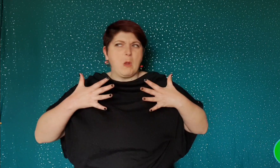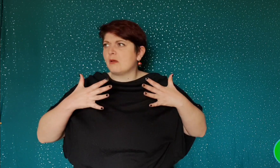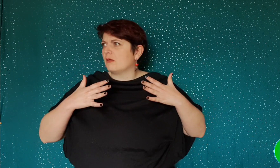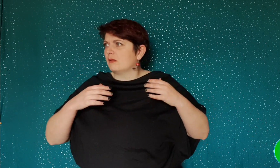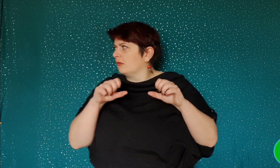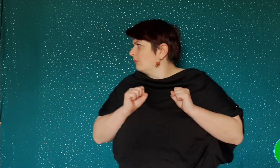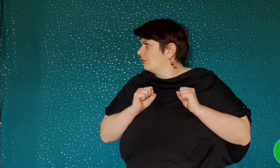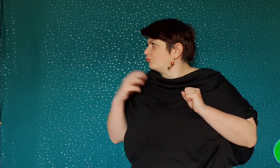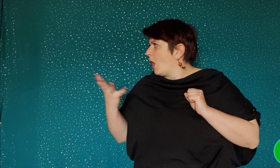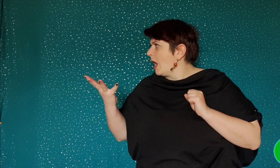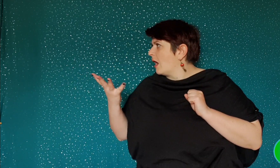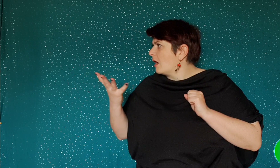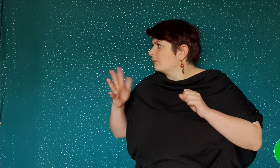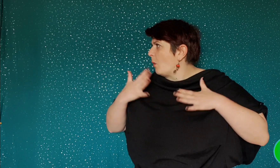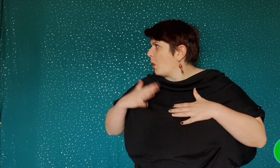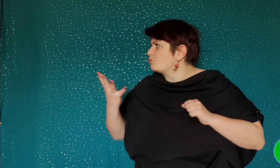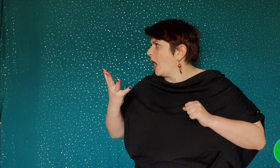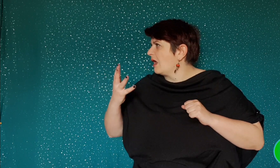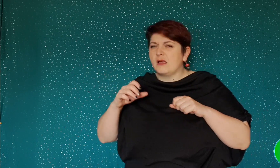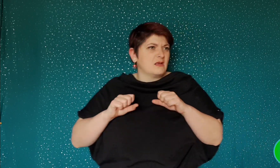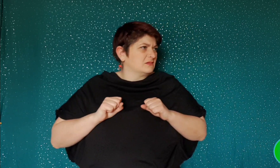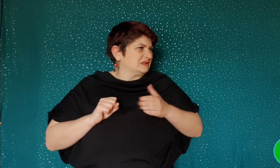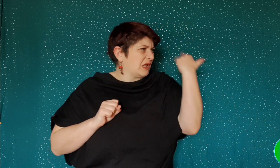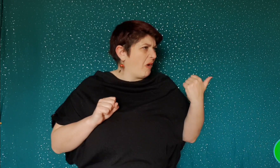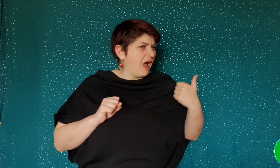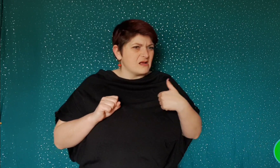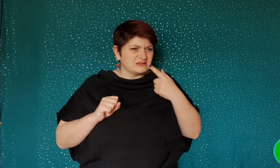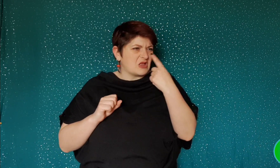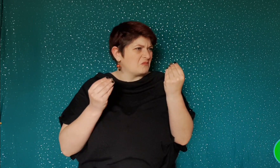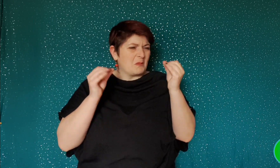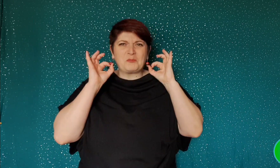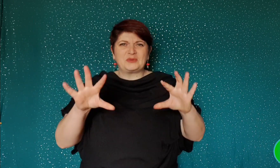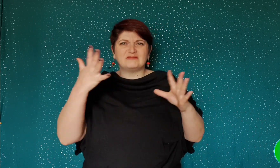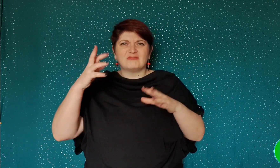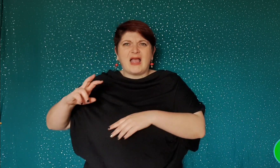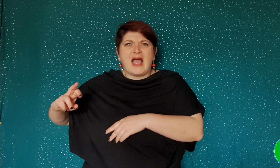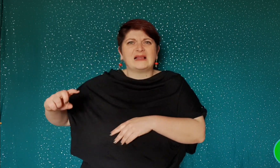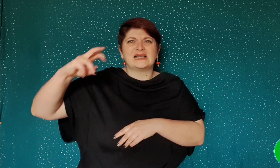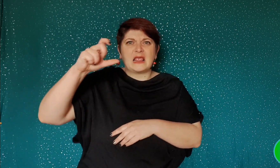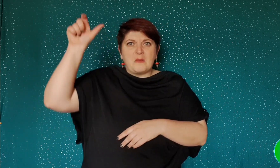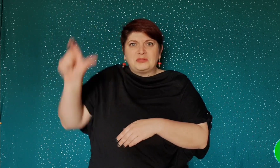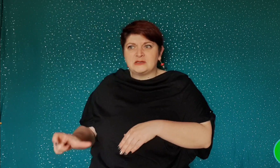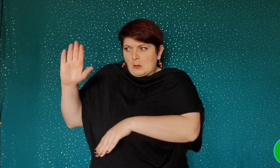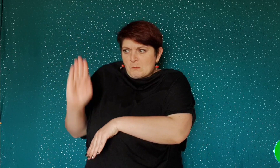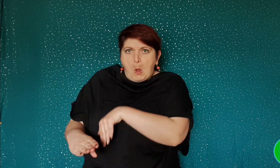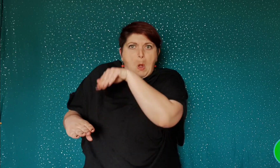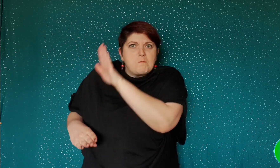Tu n'entends rien demande Marianne quelques minutes plus tard. Quel genre, dit Louis. Comme quelqu'un qui monterait l'escalier,